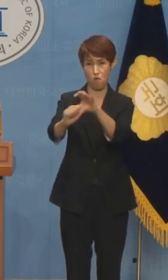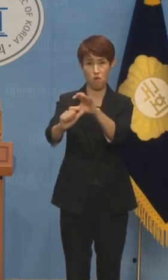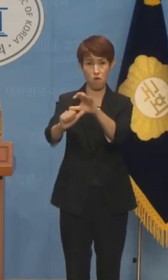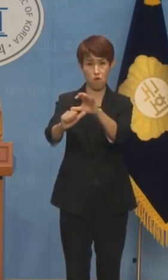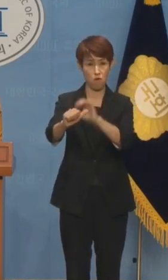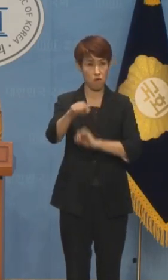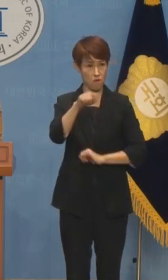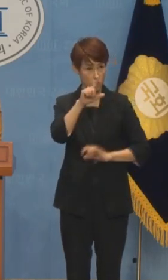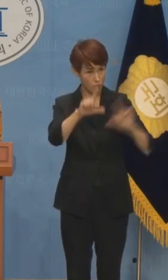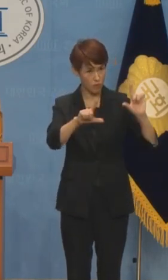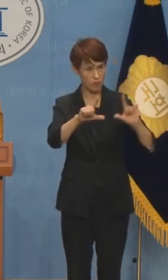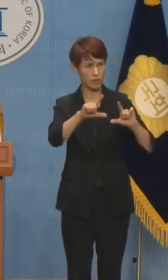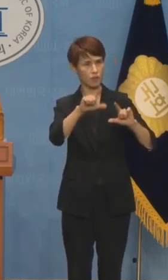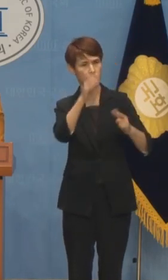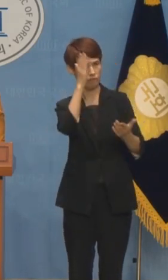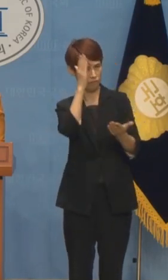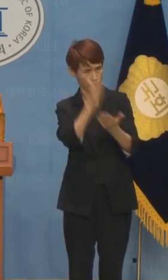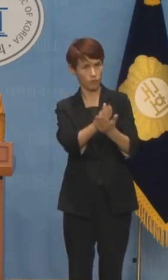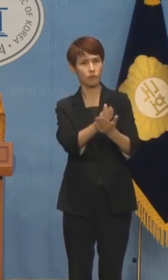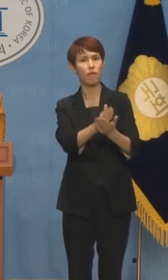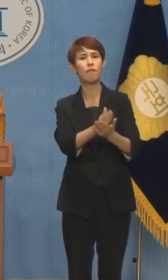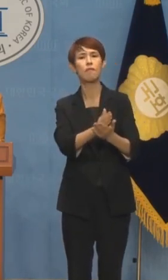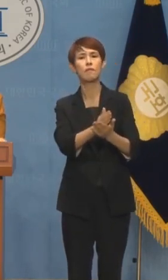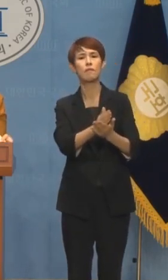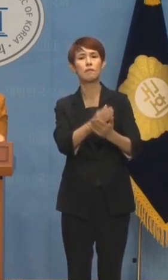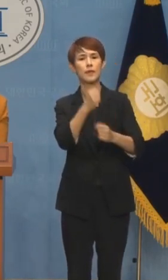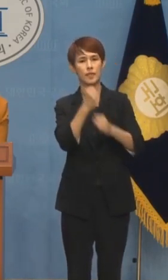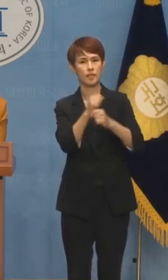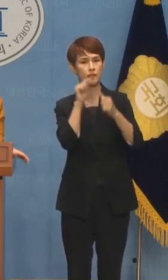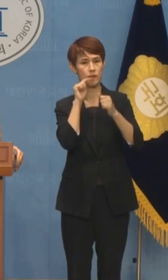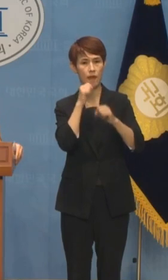야욕을 멈춰 세우겠습니다.